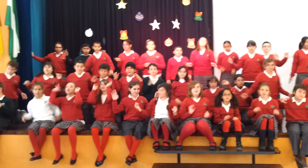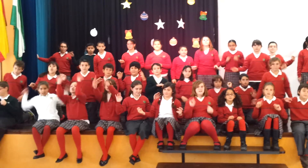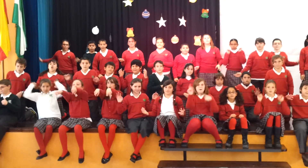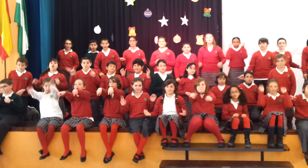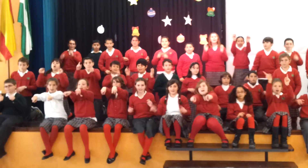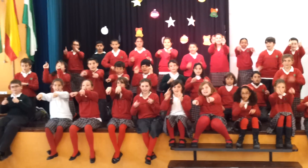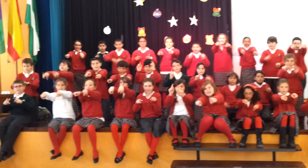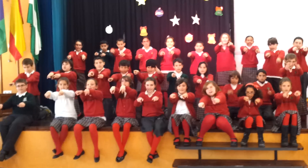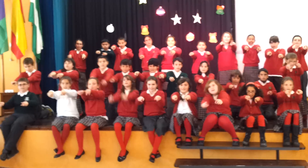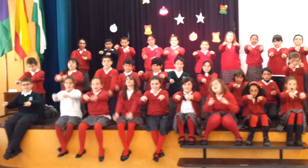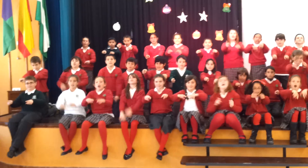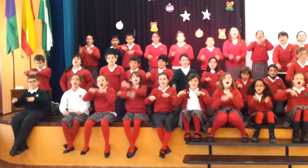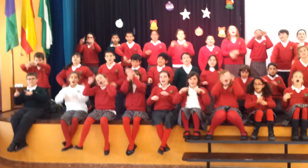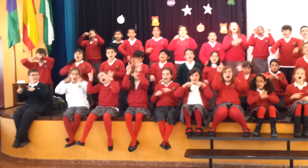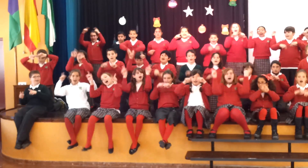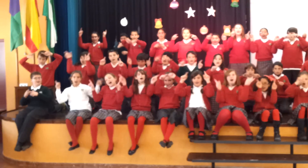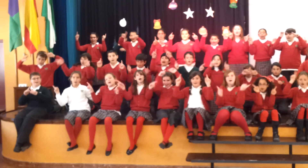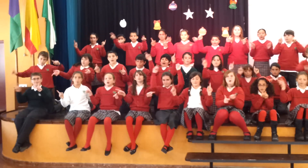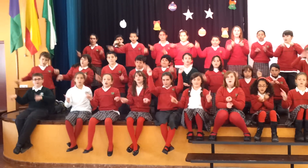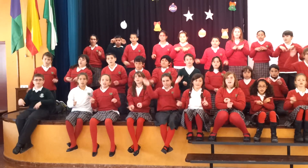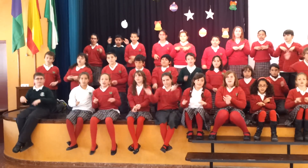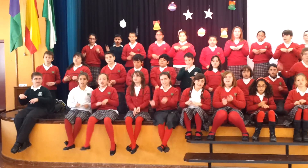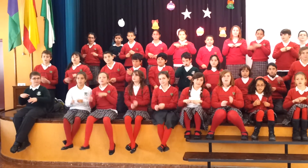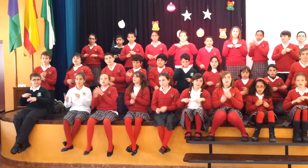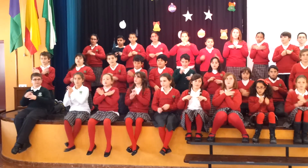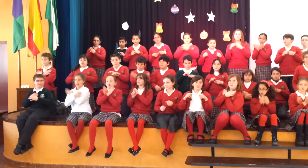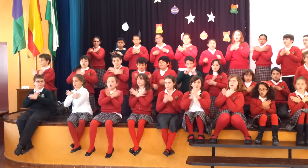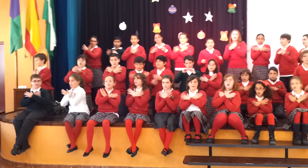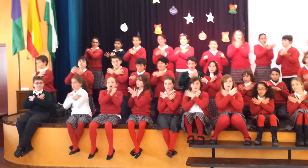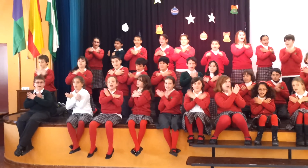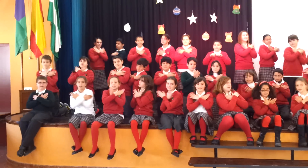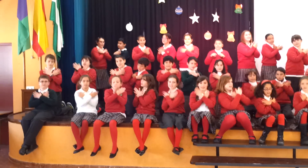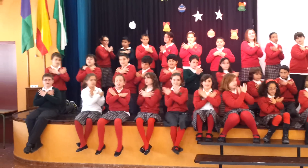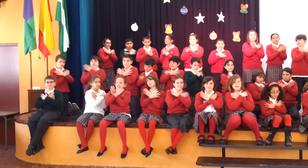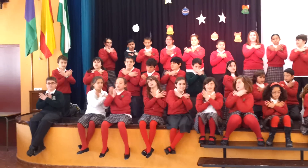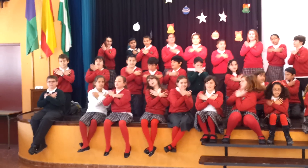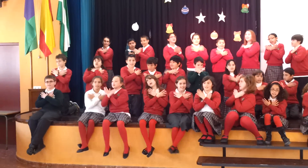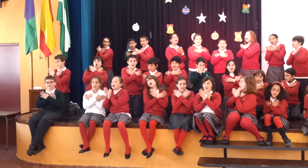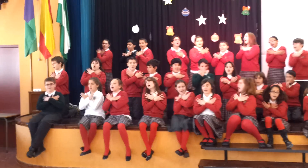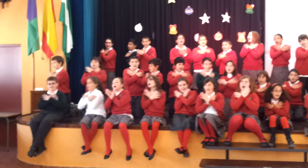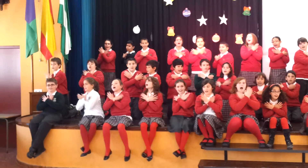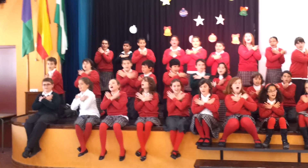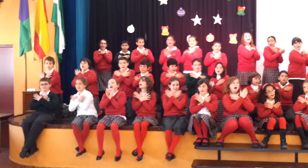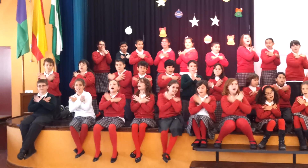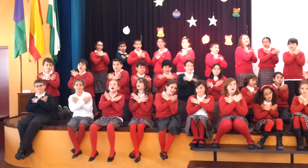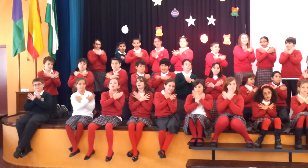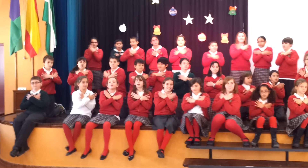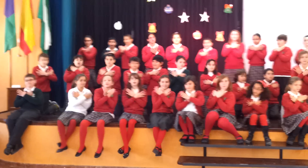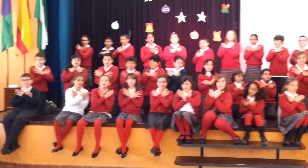Son para Ti Amor ES El Mundo más necesita